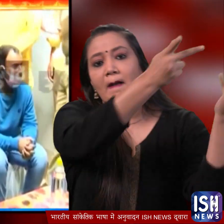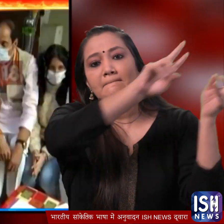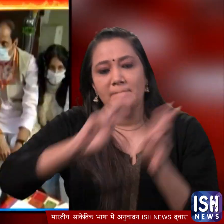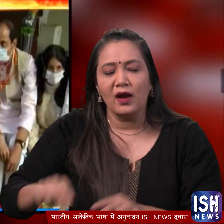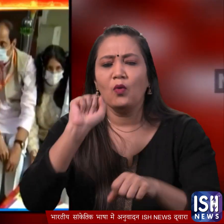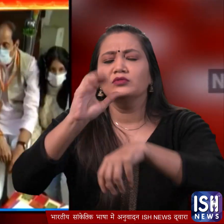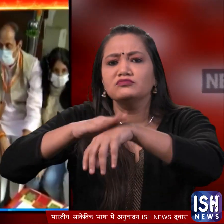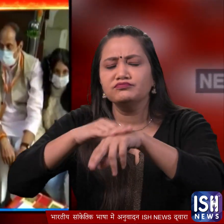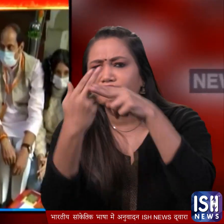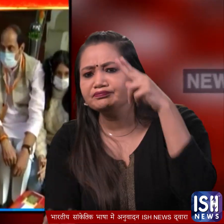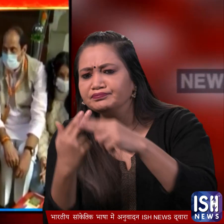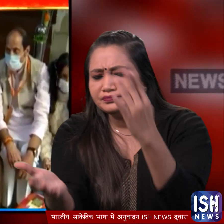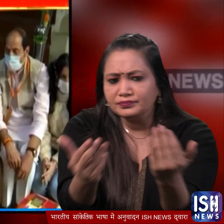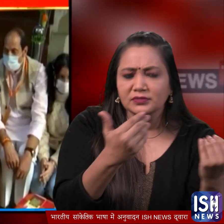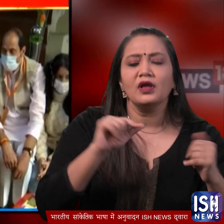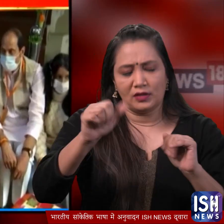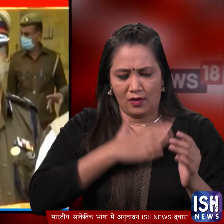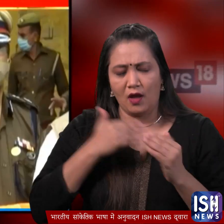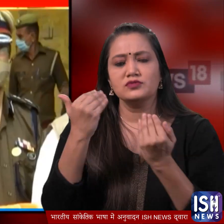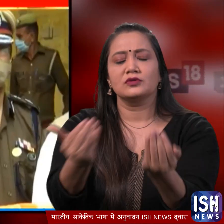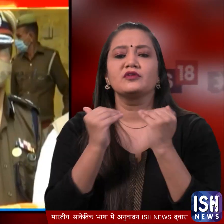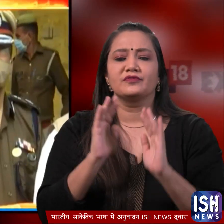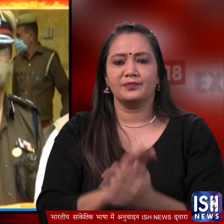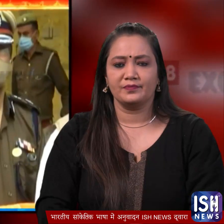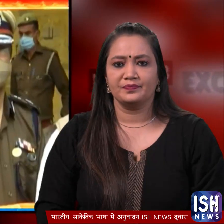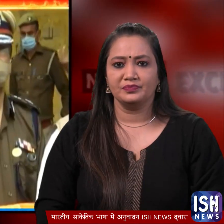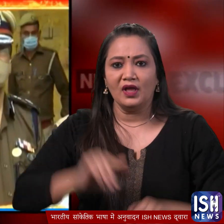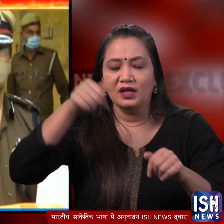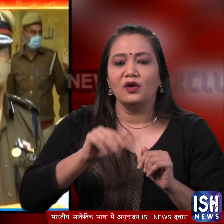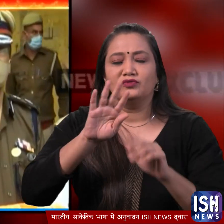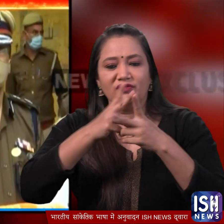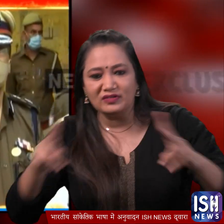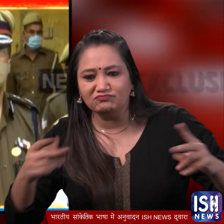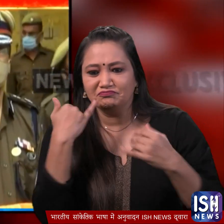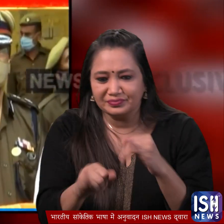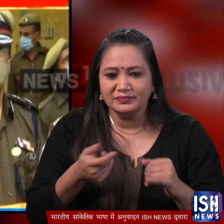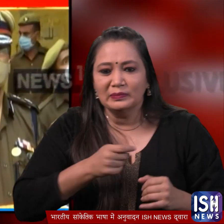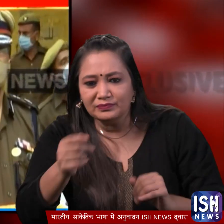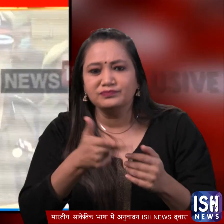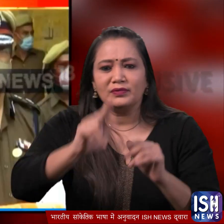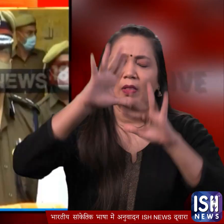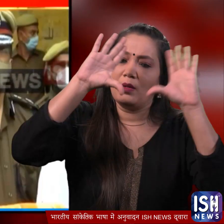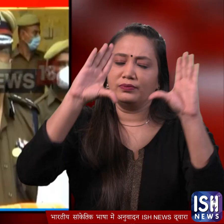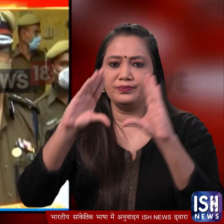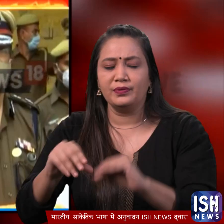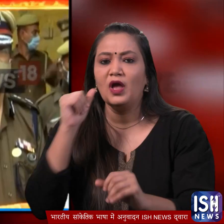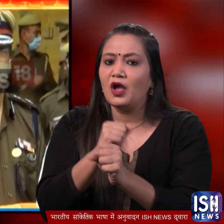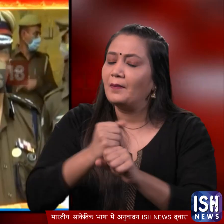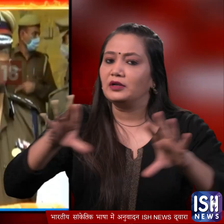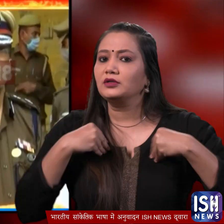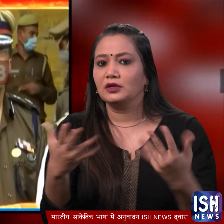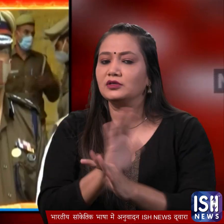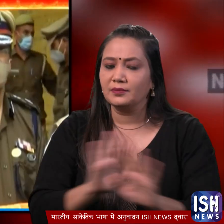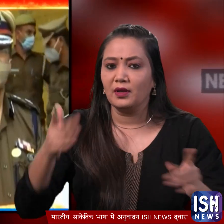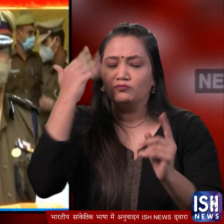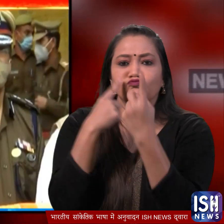अनुभव सुने और उन्हें हर तरह की सुरक्षा का भरोसा दिया। अपराध और अपराधियों के प्रति जीरो टॉलरेंस की नीति के तहत सरकार ने जो कार्रवाई